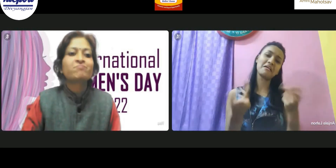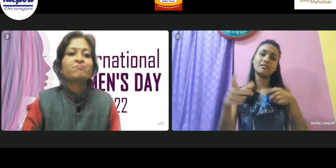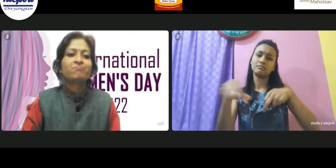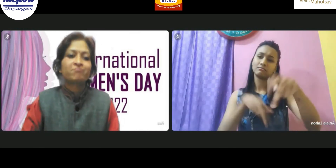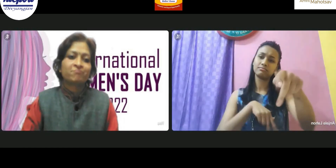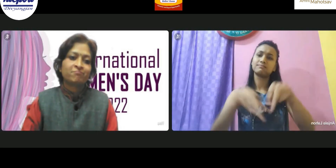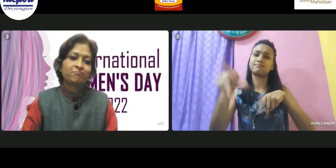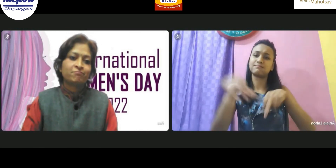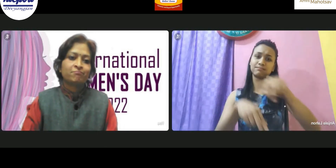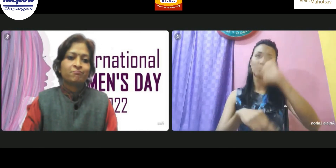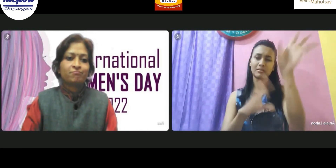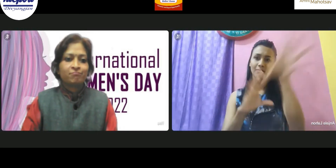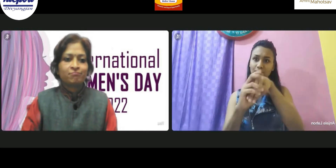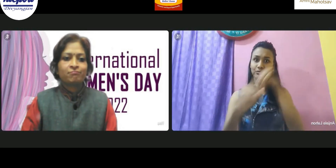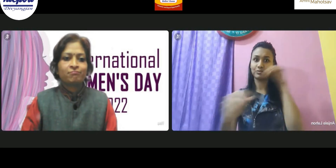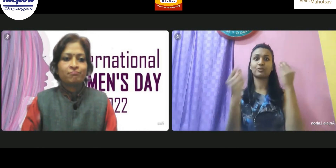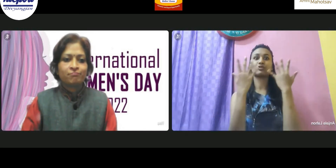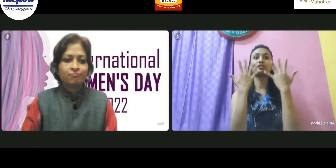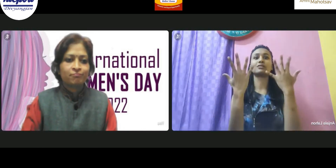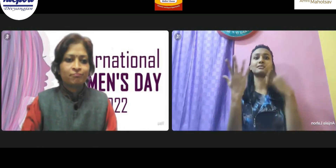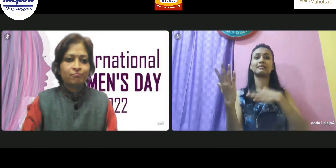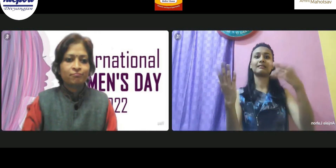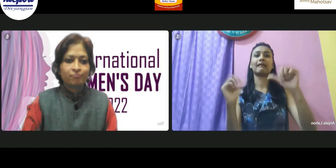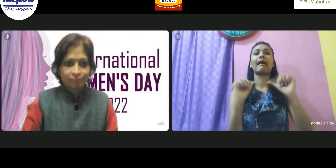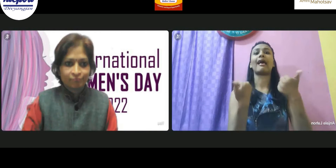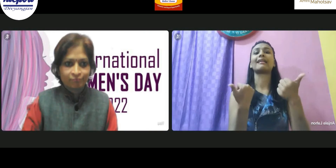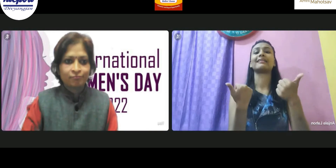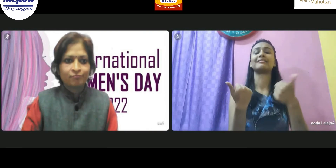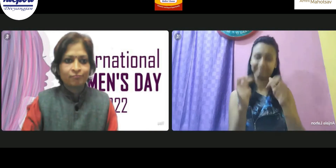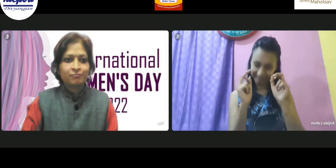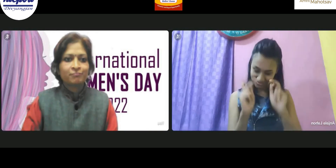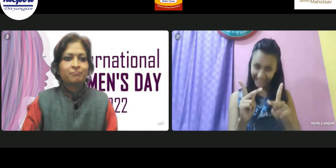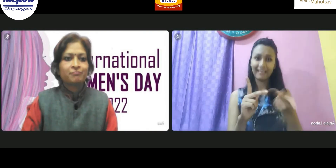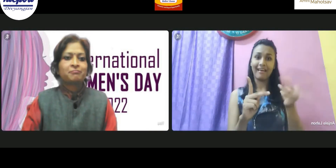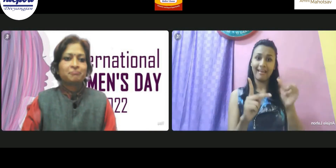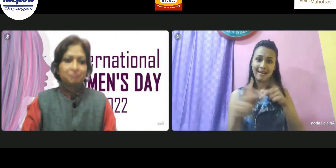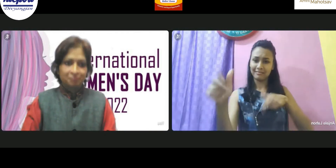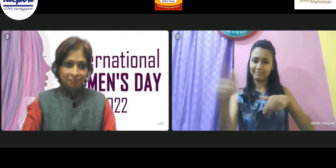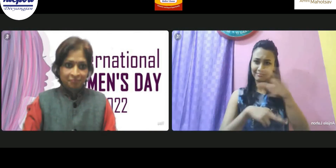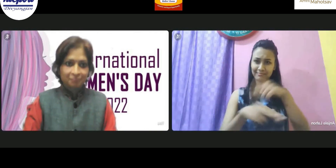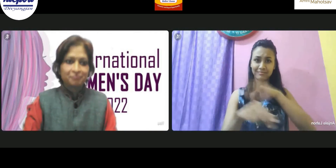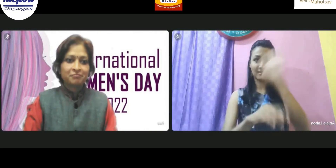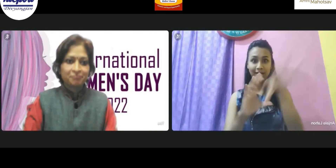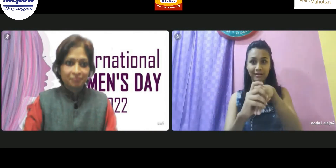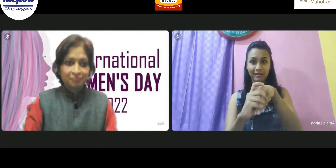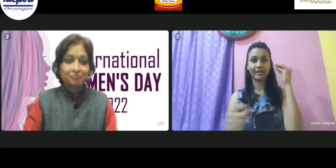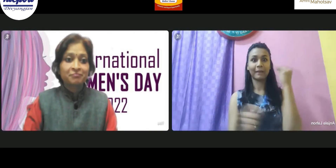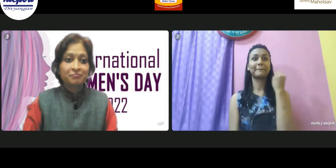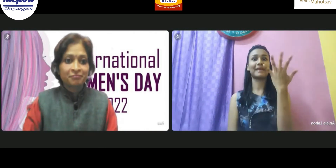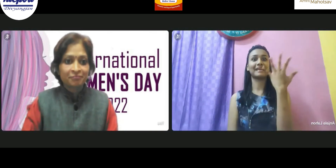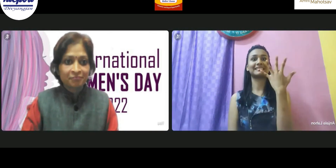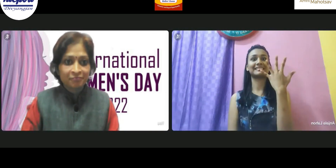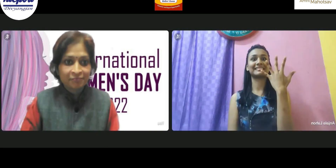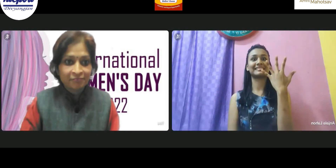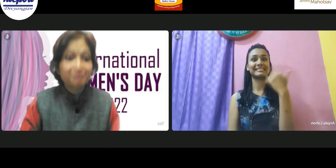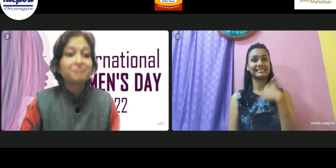ऐसा यकीन नहीं था। फिर फर्स्ट राउंड हुआ, फर्स्ट राउंड में टॉप 10 में मैं शामिल हुई। उसके बाद सेकंड राउंड हुआ, टॉप 5